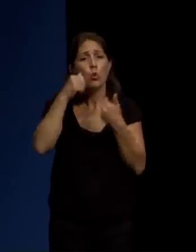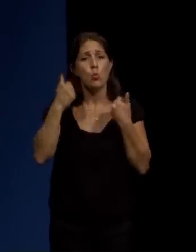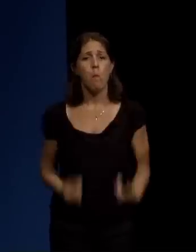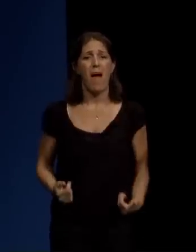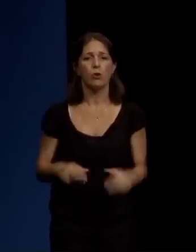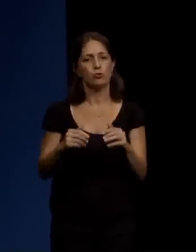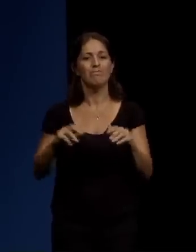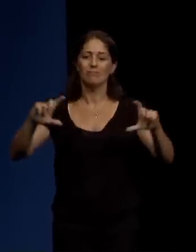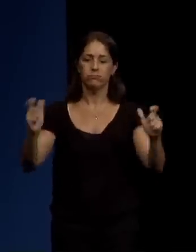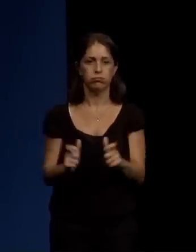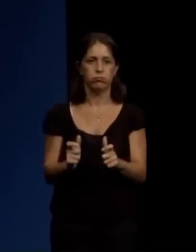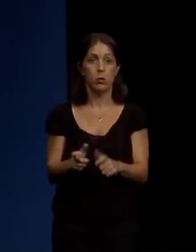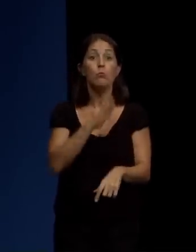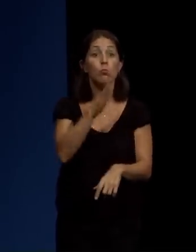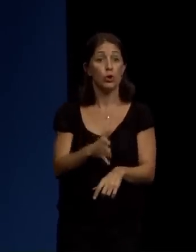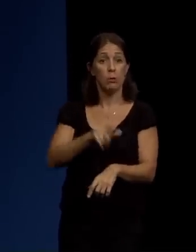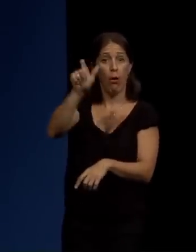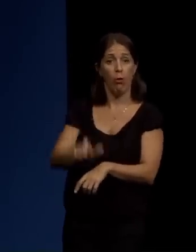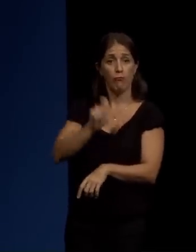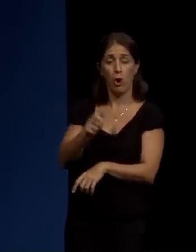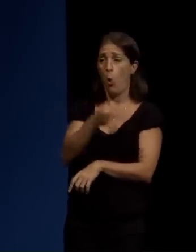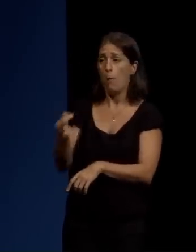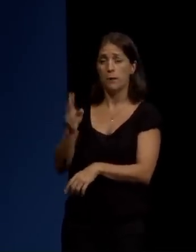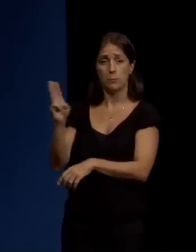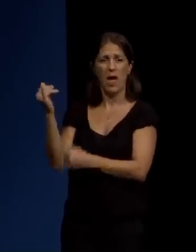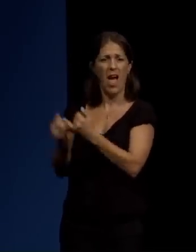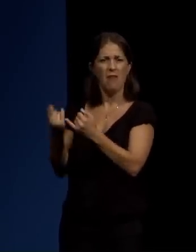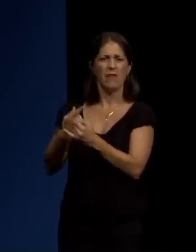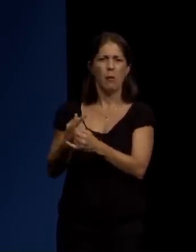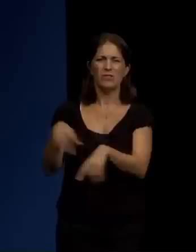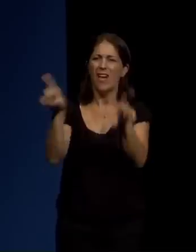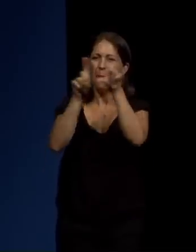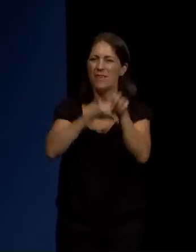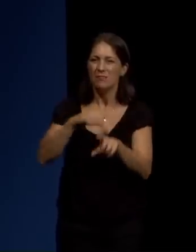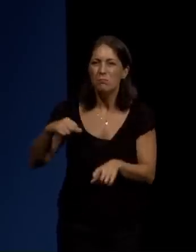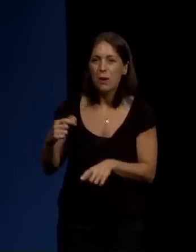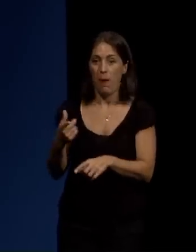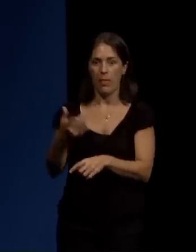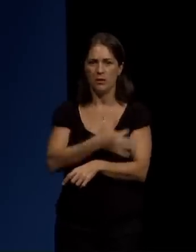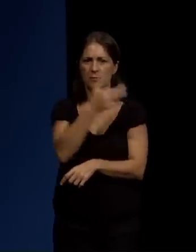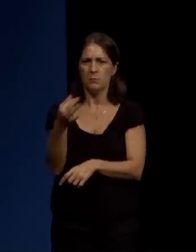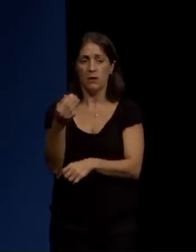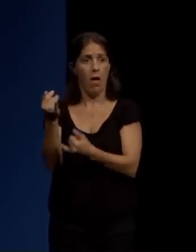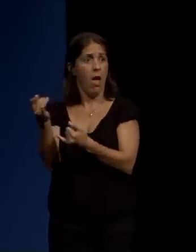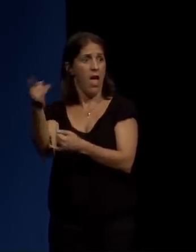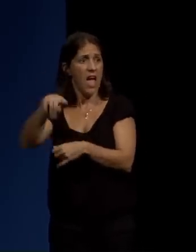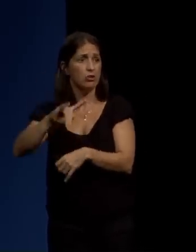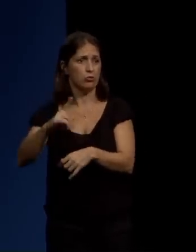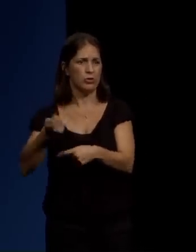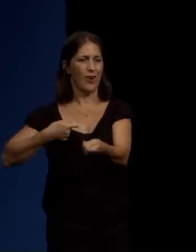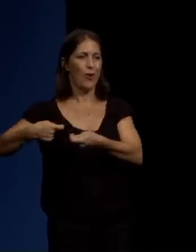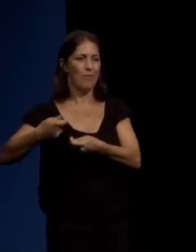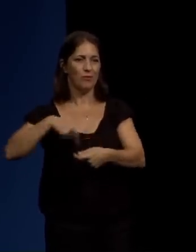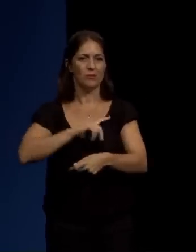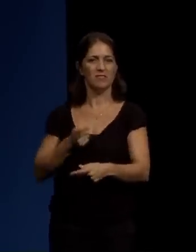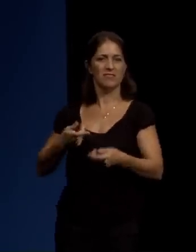e un goberno, o do Partido Popular, antepón os intereses de empresas privadas que comercian ca saúde de todas e todos nós, a defensa